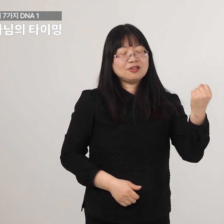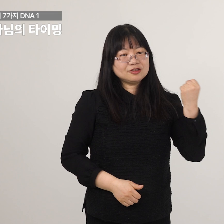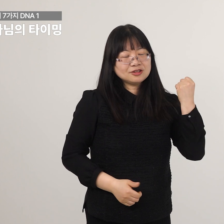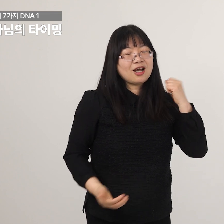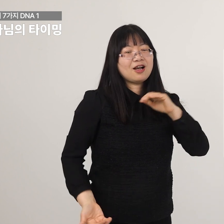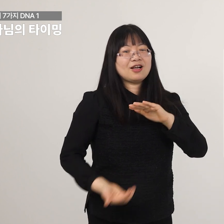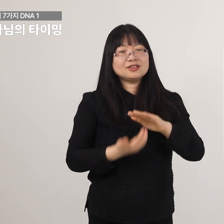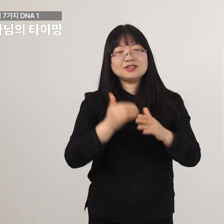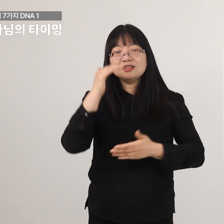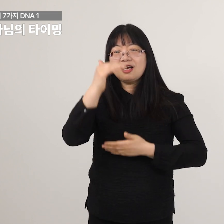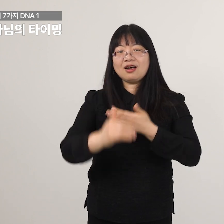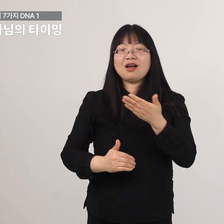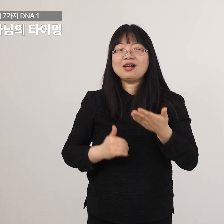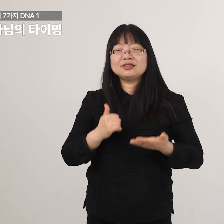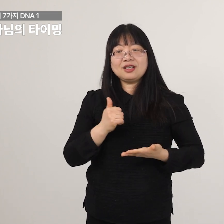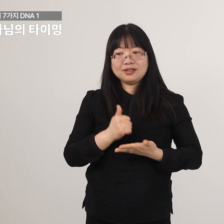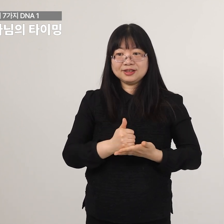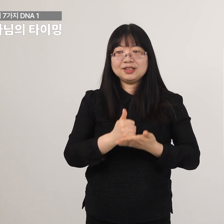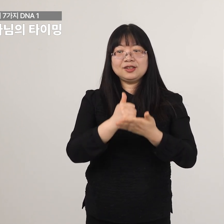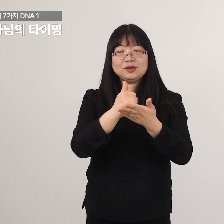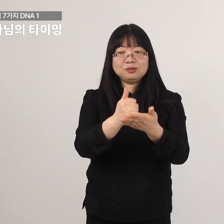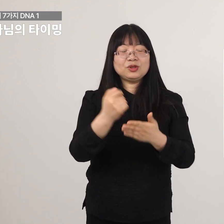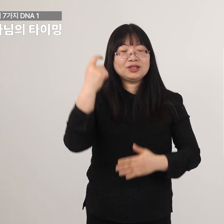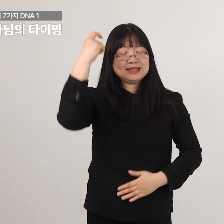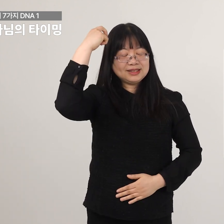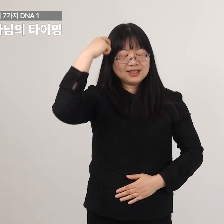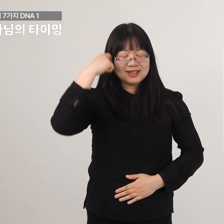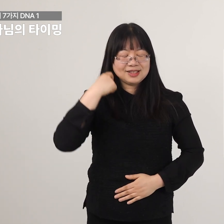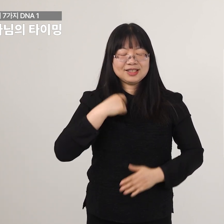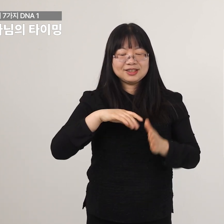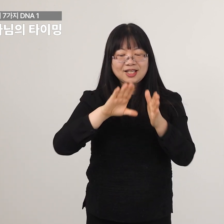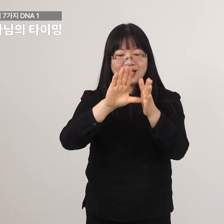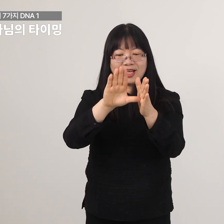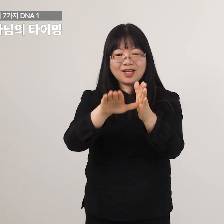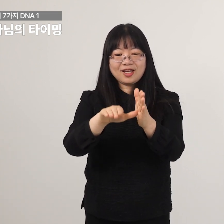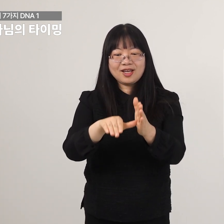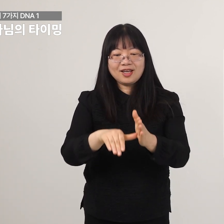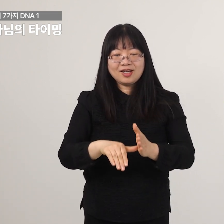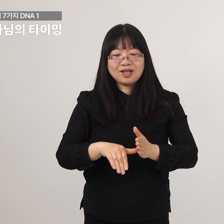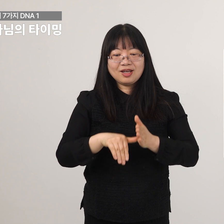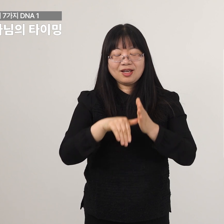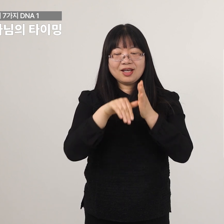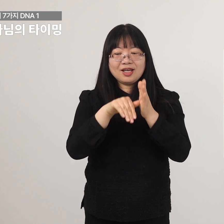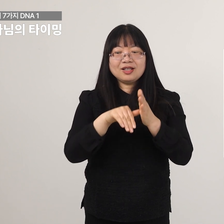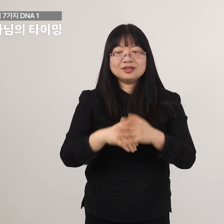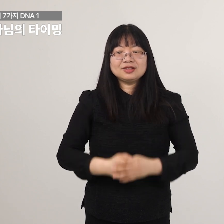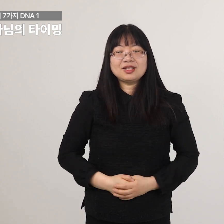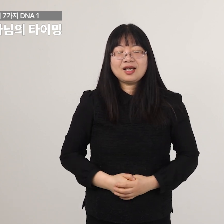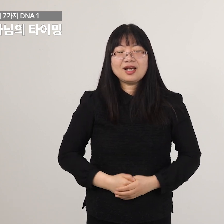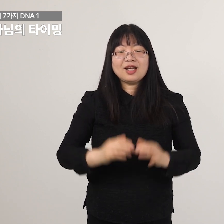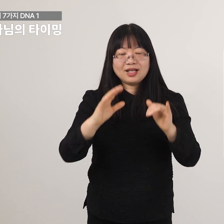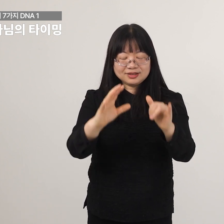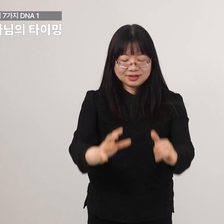때, 전능하신 하나님을 느낄 때